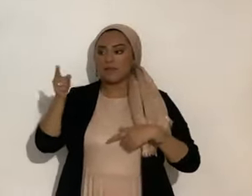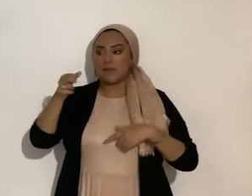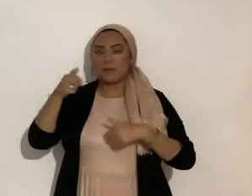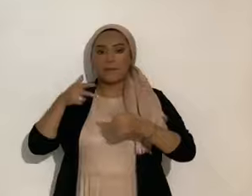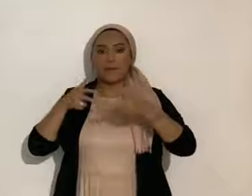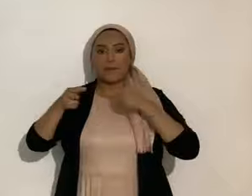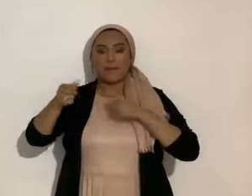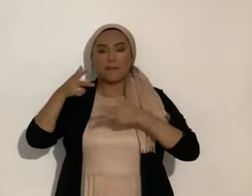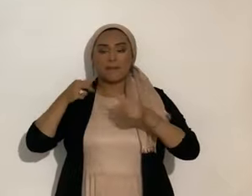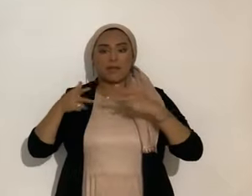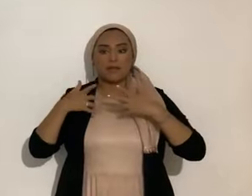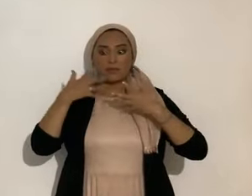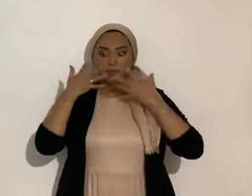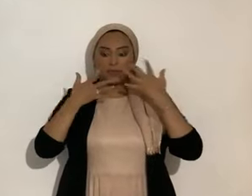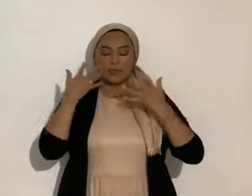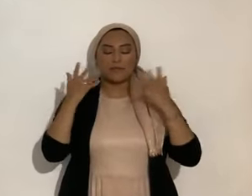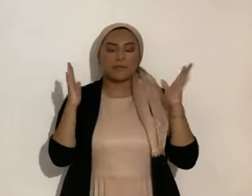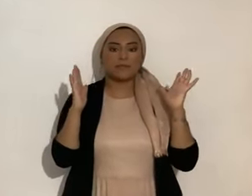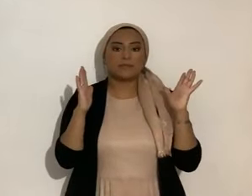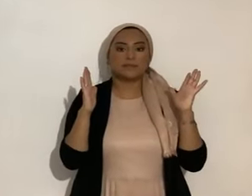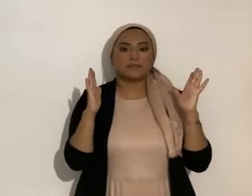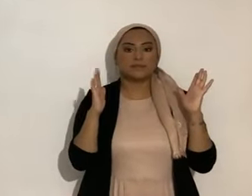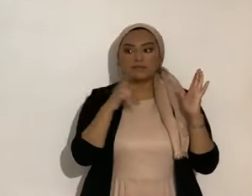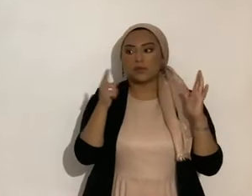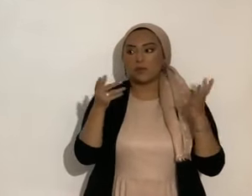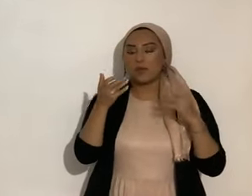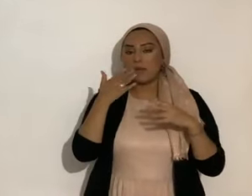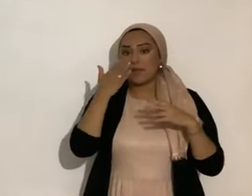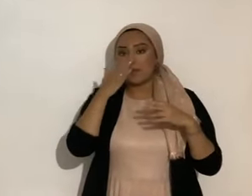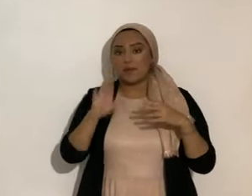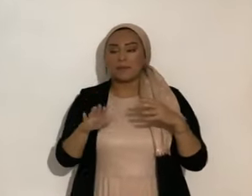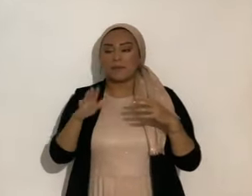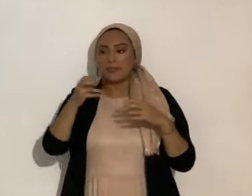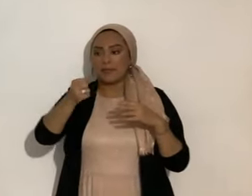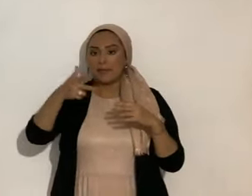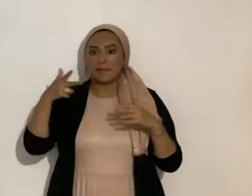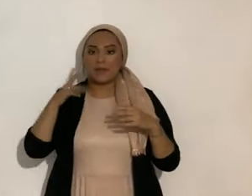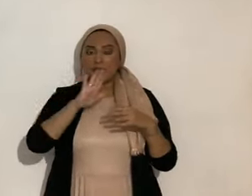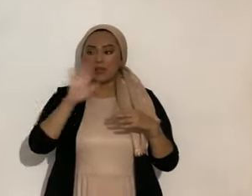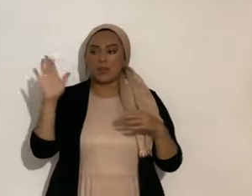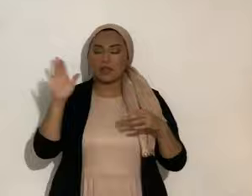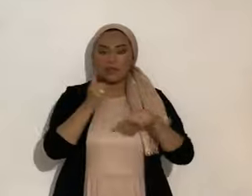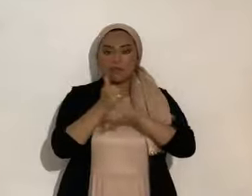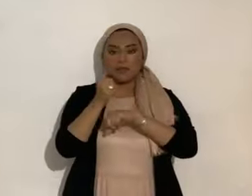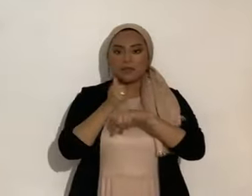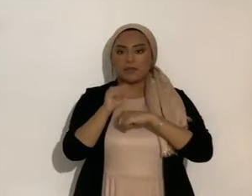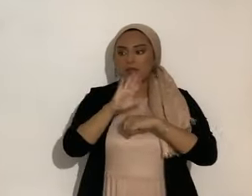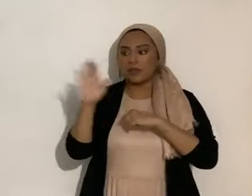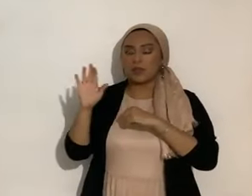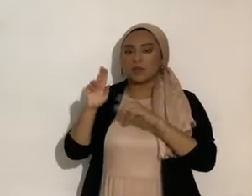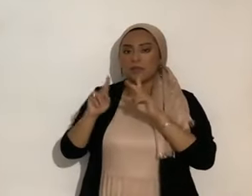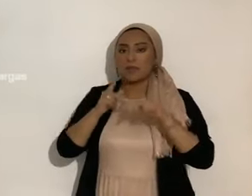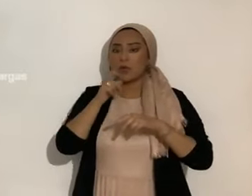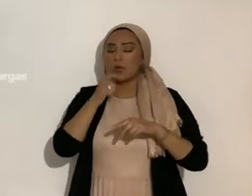y avergonzados los que mi mal desean. Se han vuelto atrás en pago de su afrenta hecha. Los que